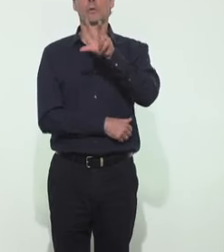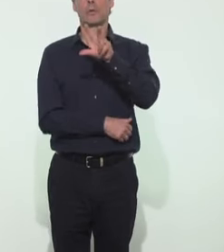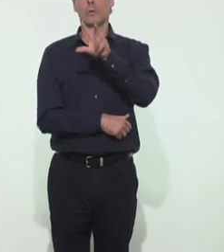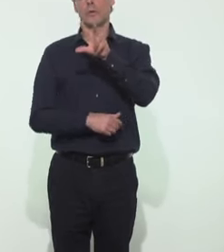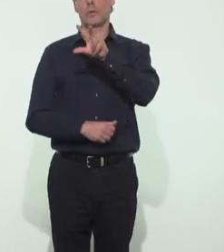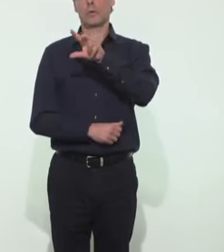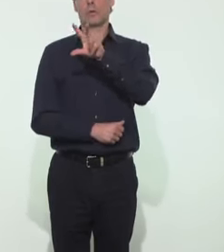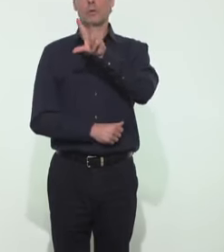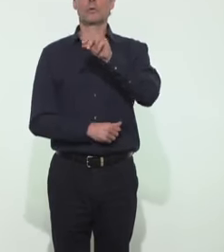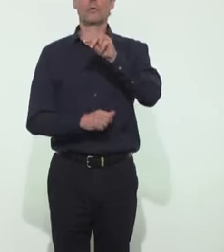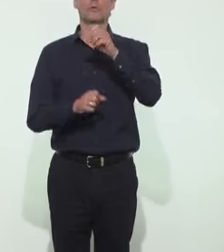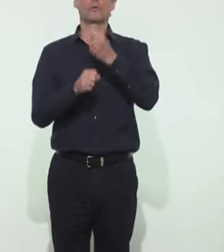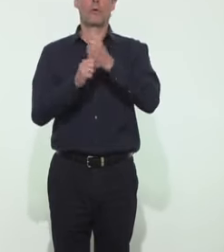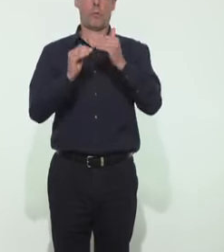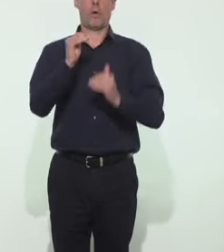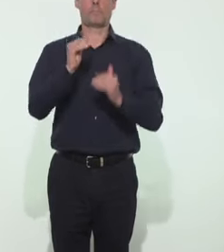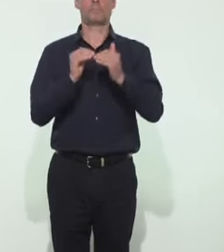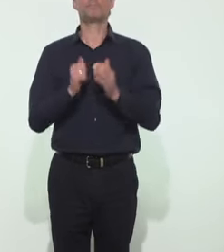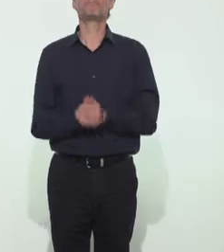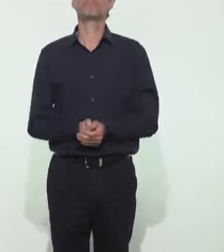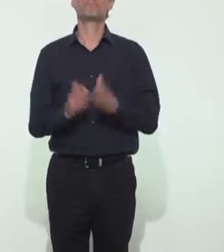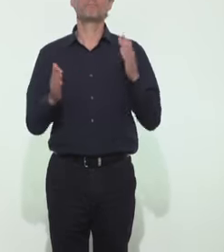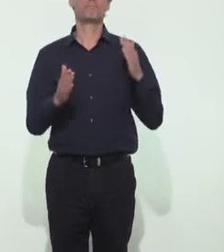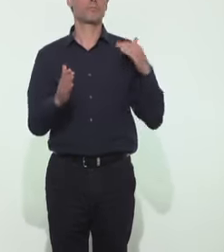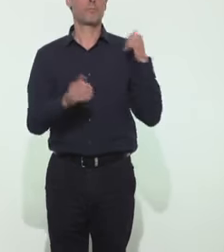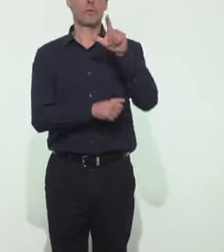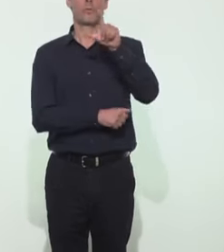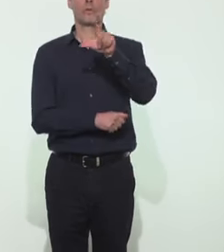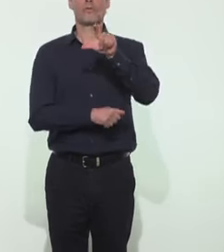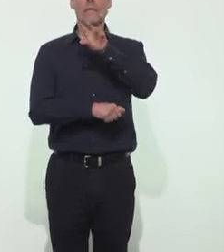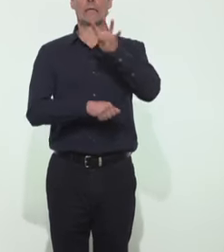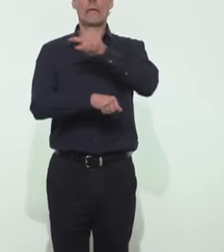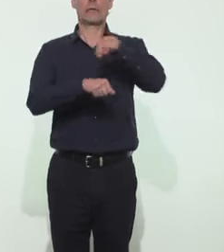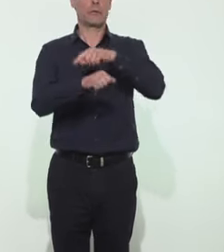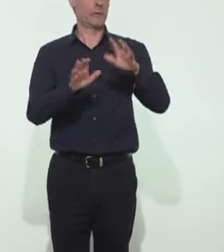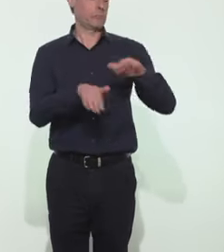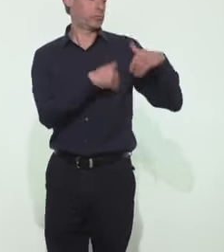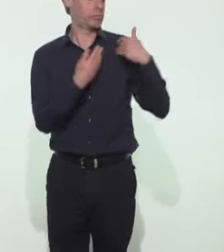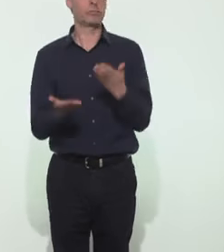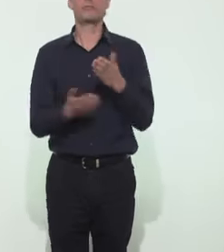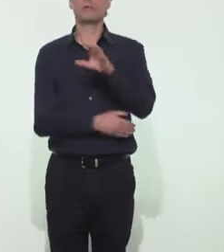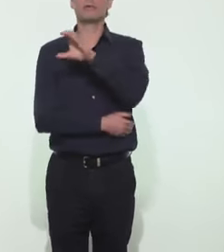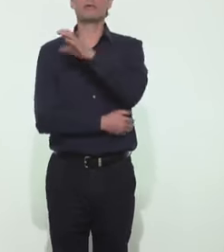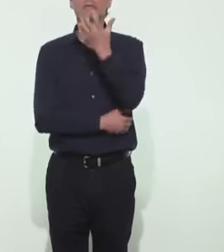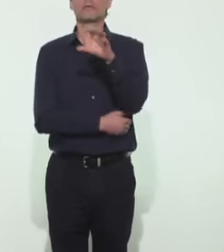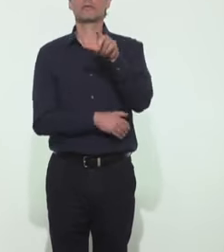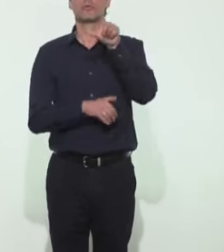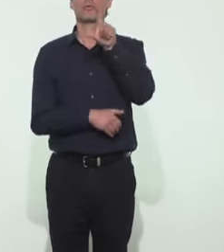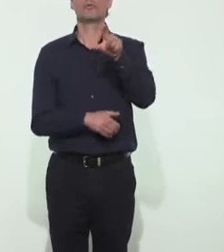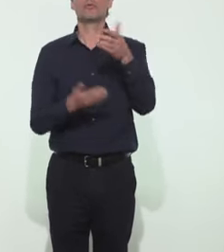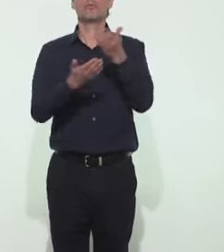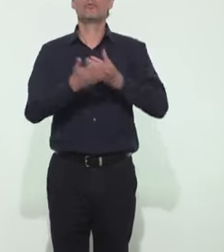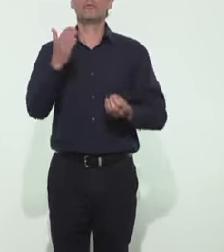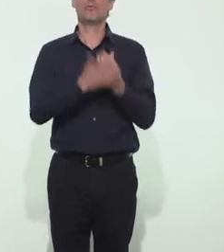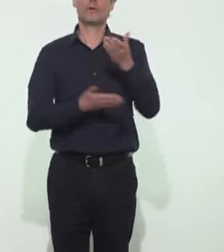âgée de moins de 30 ans au cours des dernières 24 heures 500 deux nouveaux cas ont été admis en